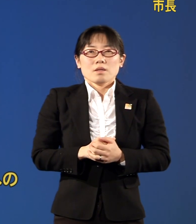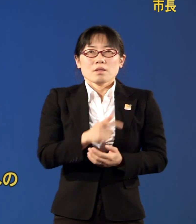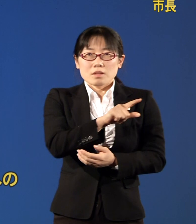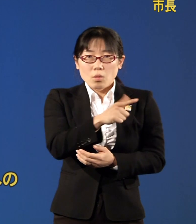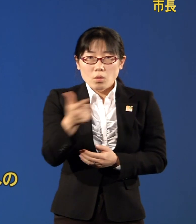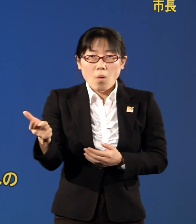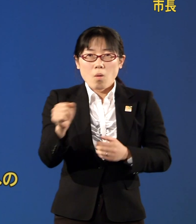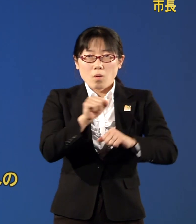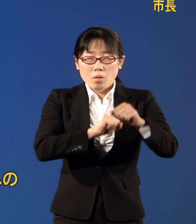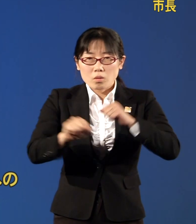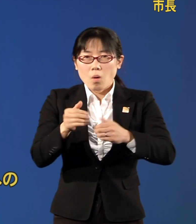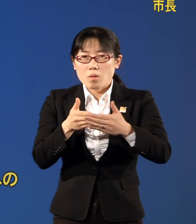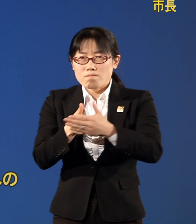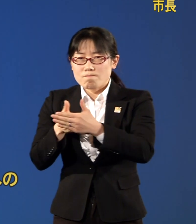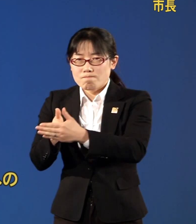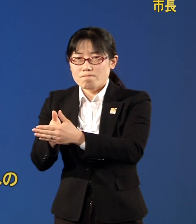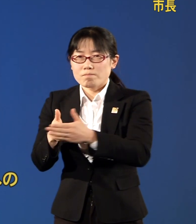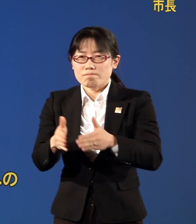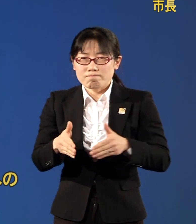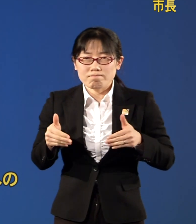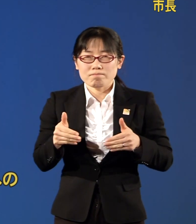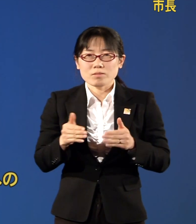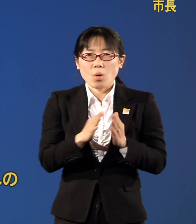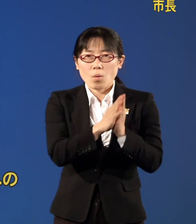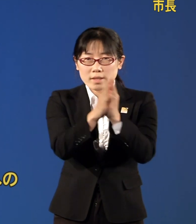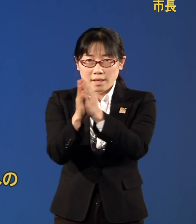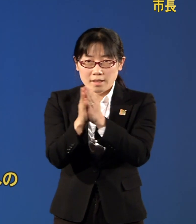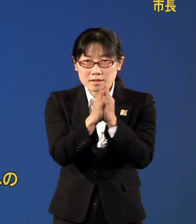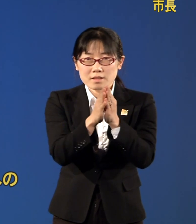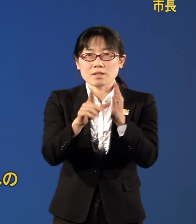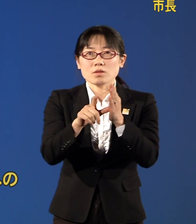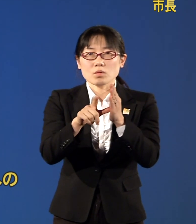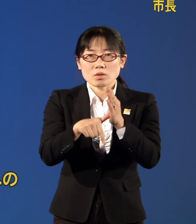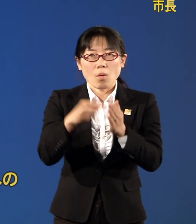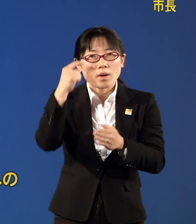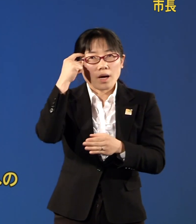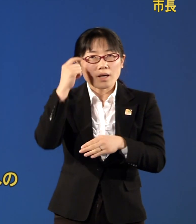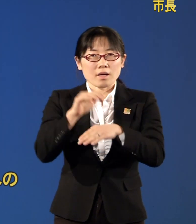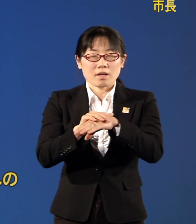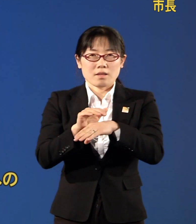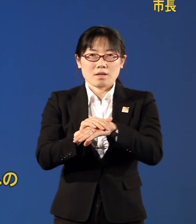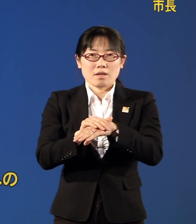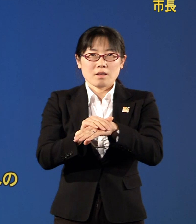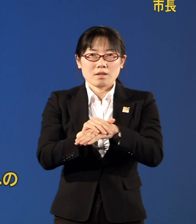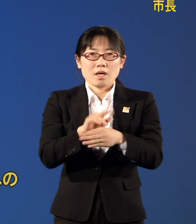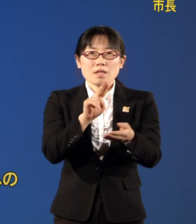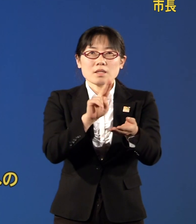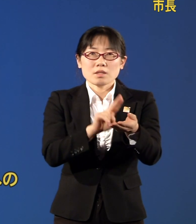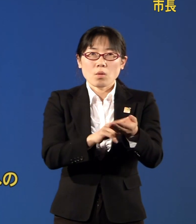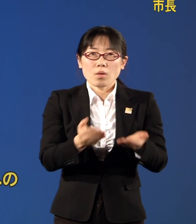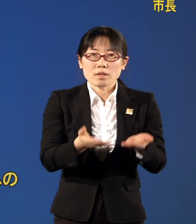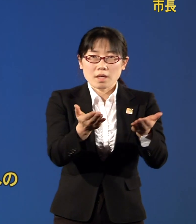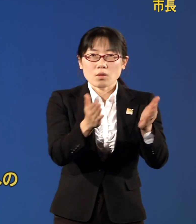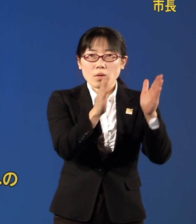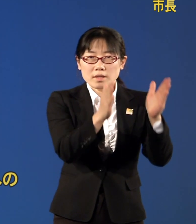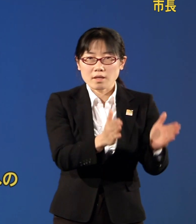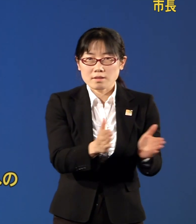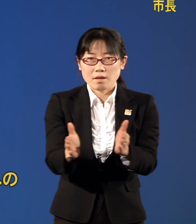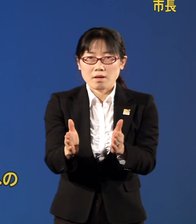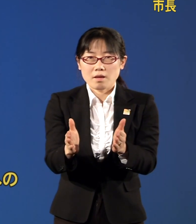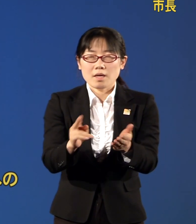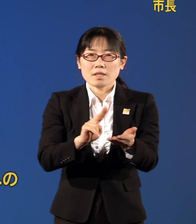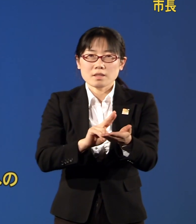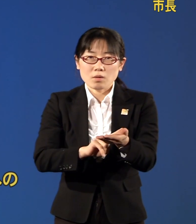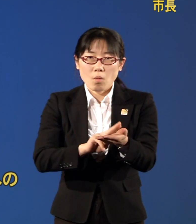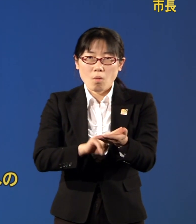な行動制限をお願いをしていく時の考え方として、やはりこの医療提供体制、医療の逼